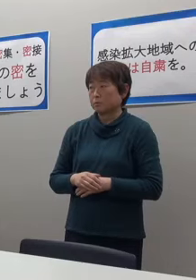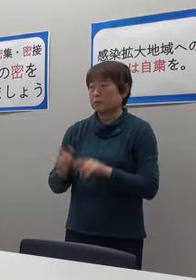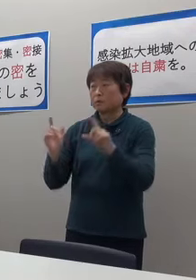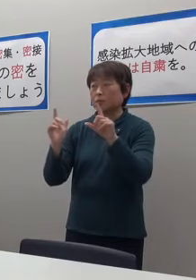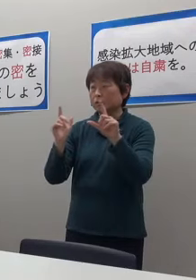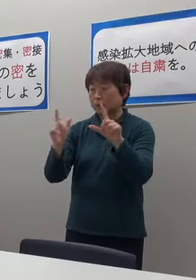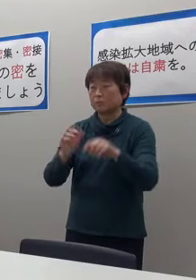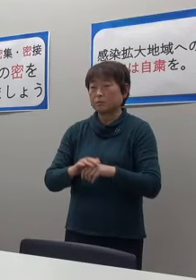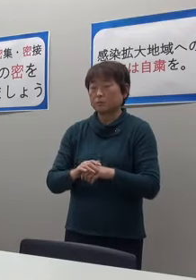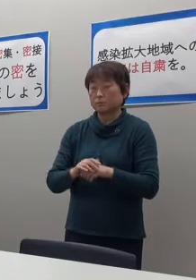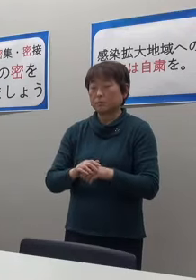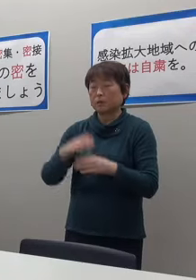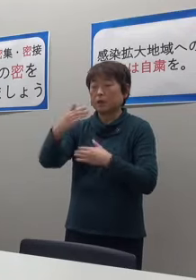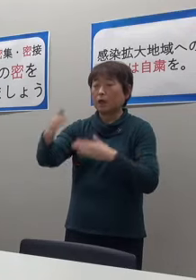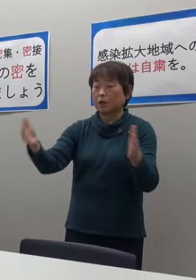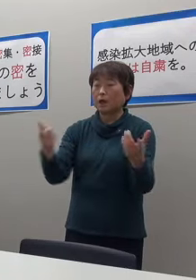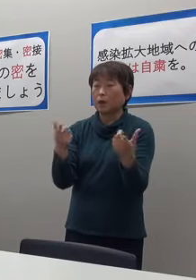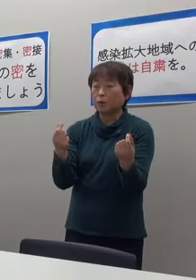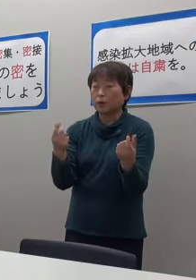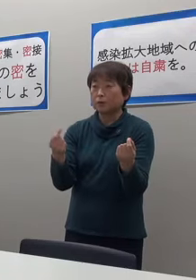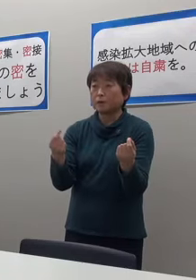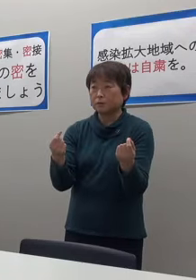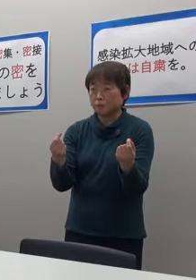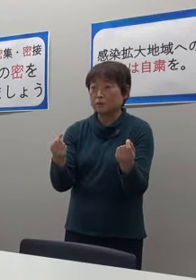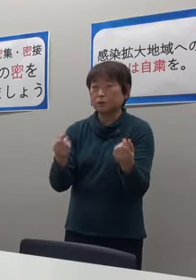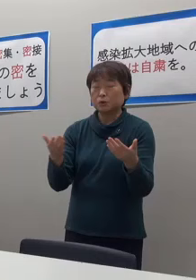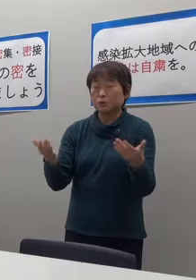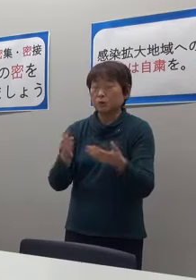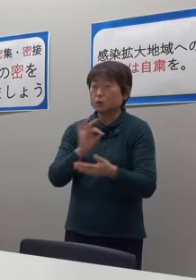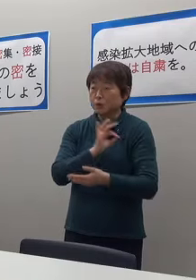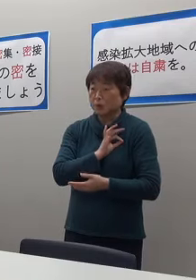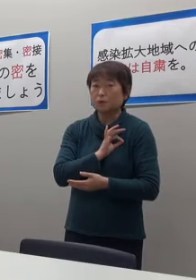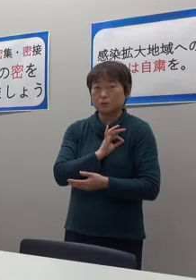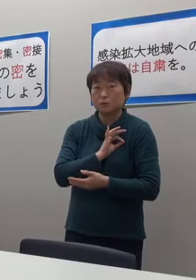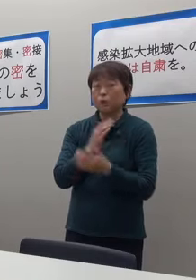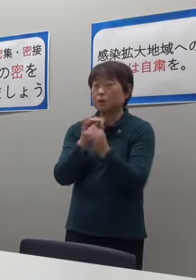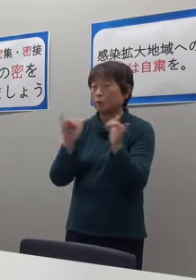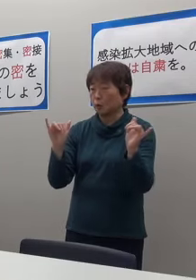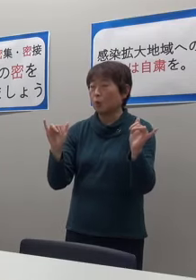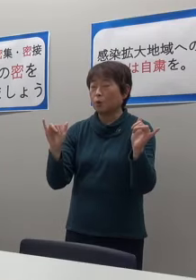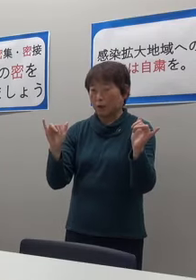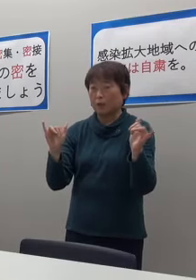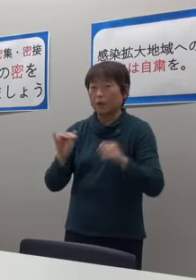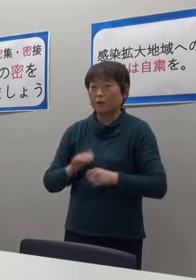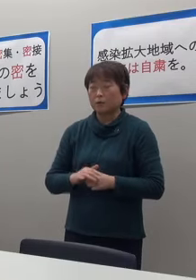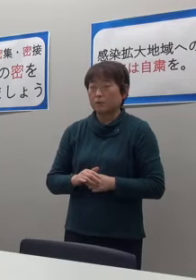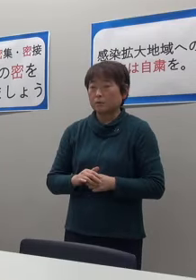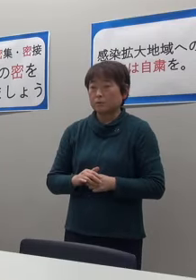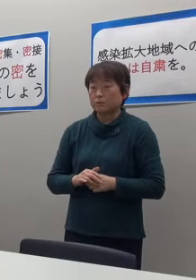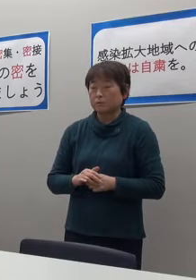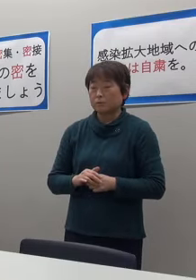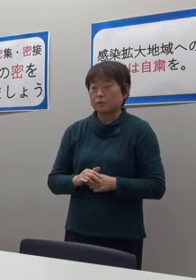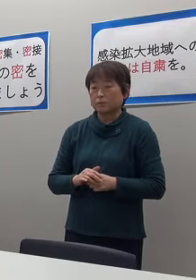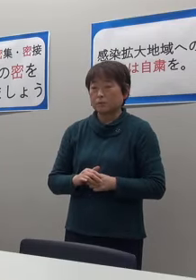のおられた方については現在ですね、やっぱりそう感染源をいろいろ検索しとかそういう意味もありますので、あの、まあ、検